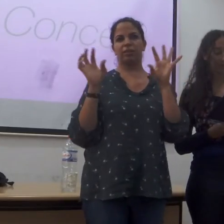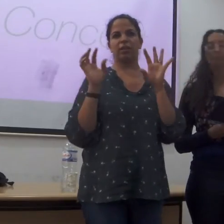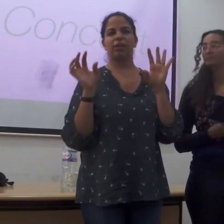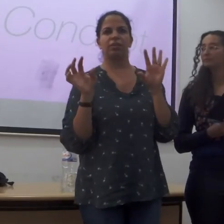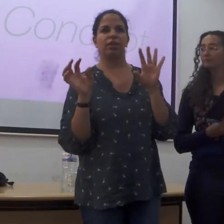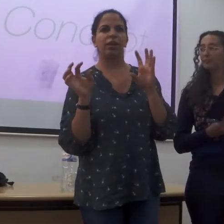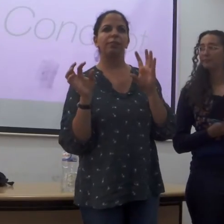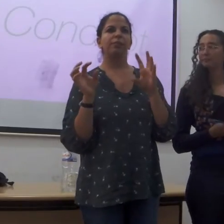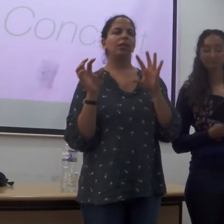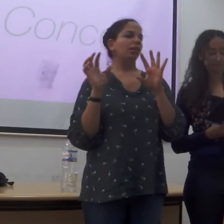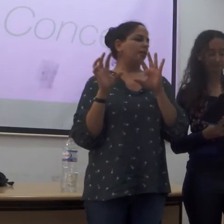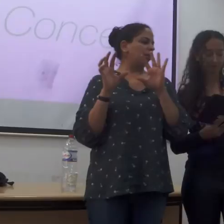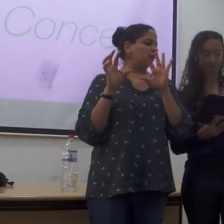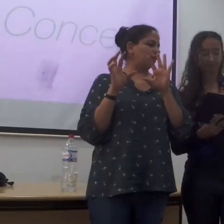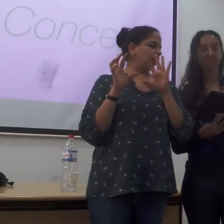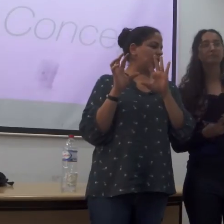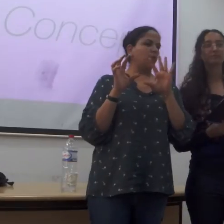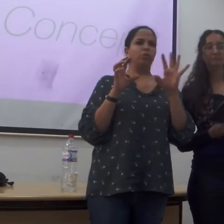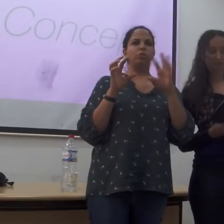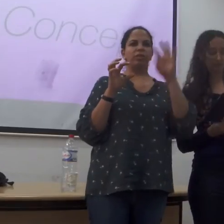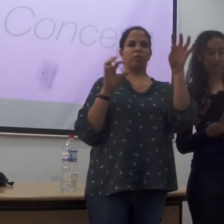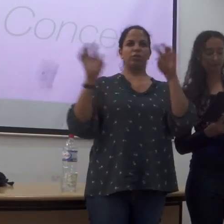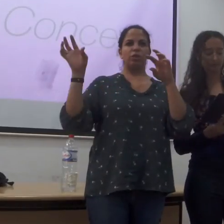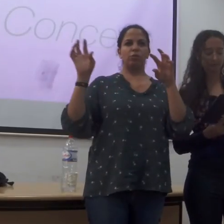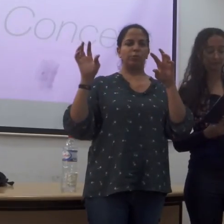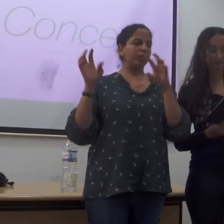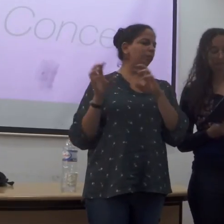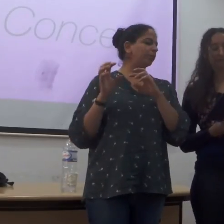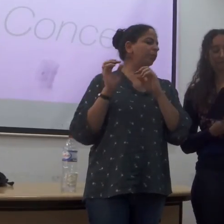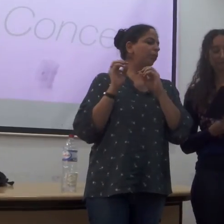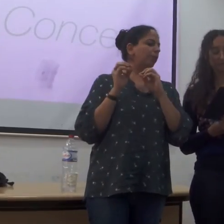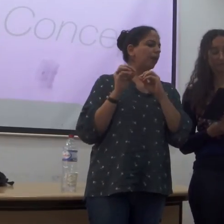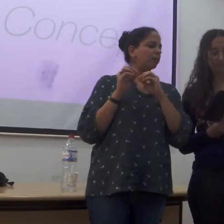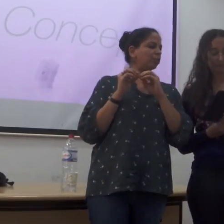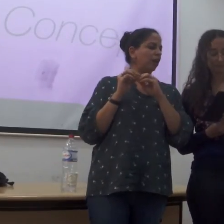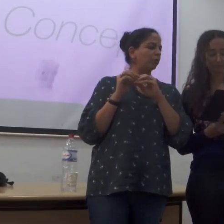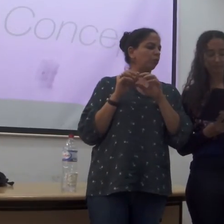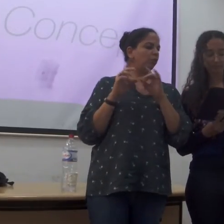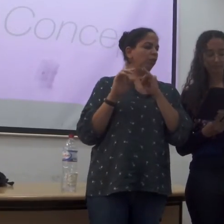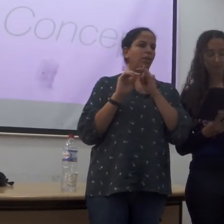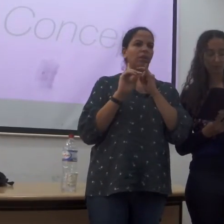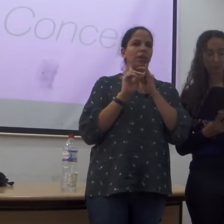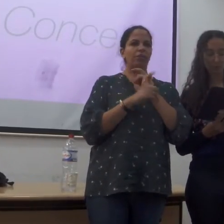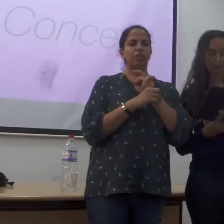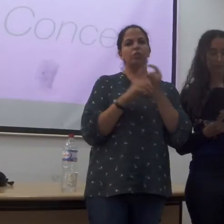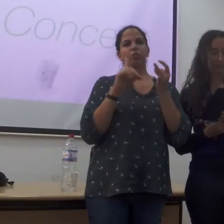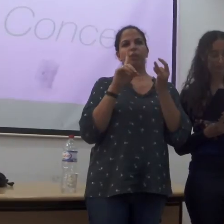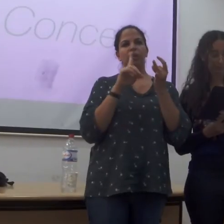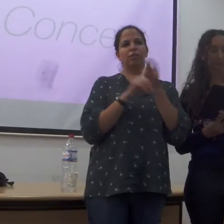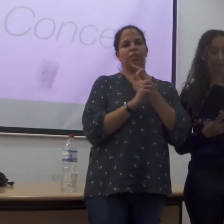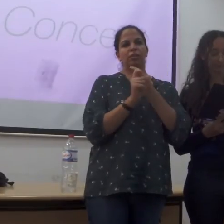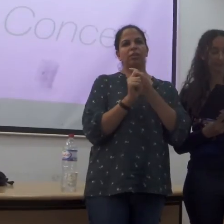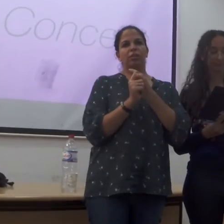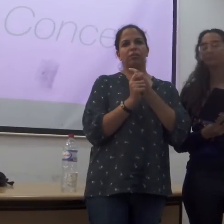سكليت ايتترا ايتترا au lieu de dinosaures ou de bêtes. بعد باش نعملو افيشاج